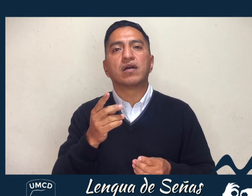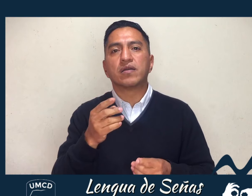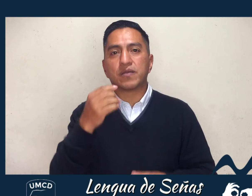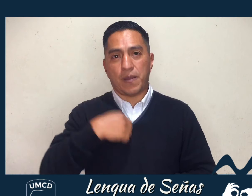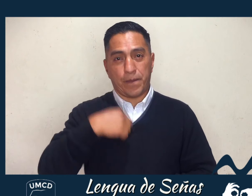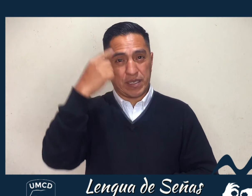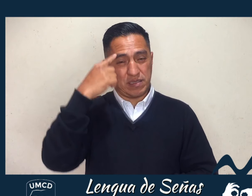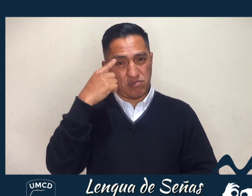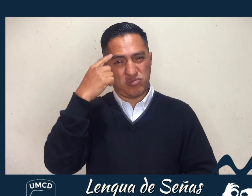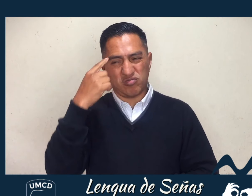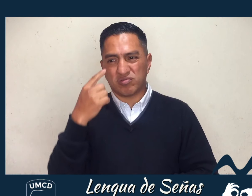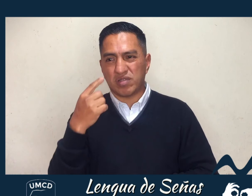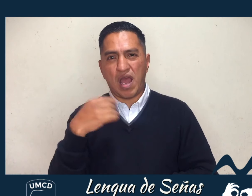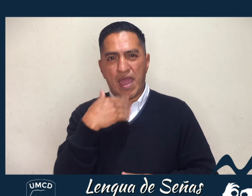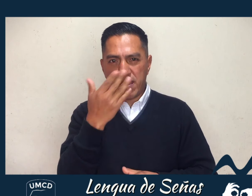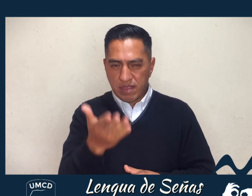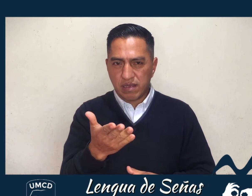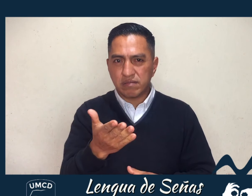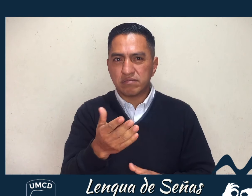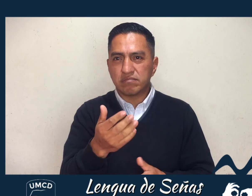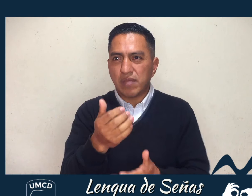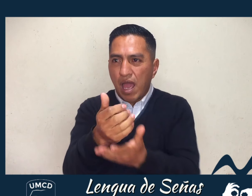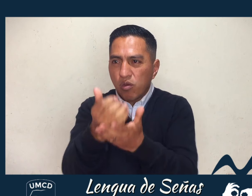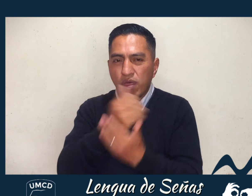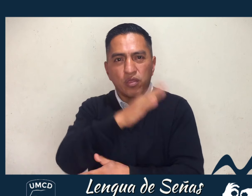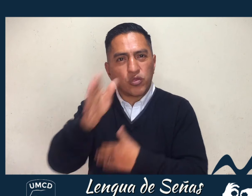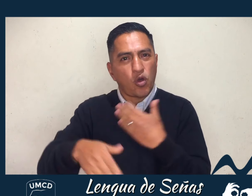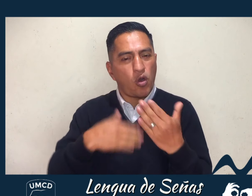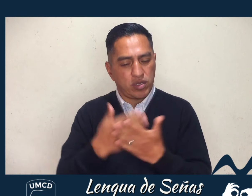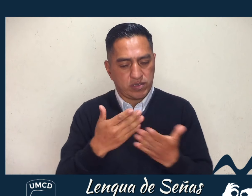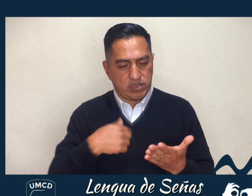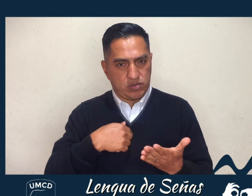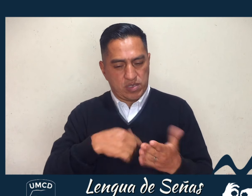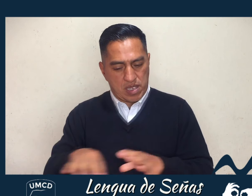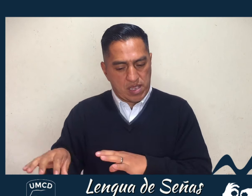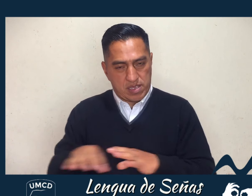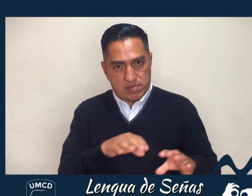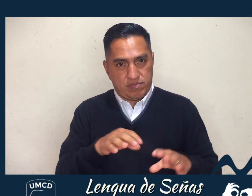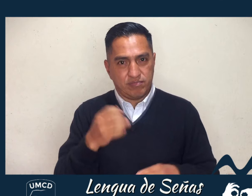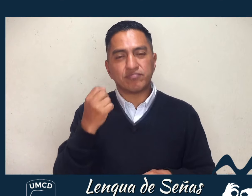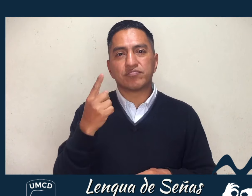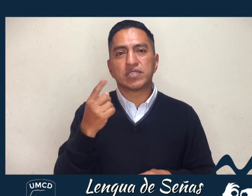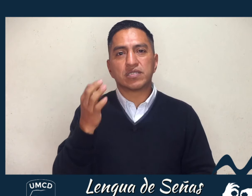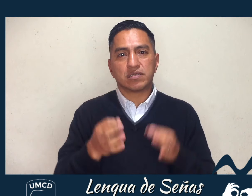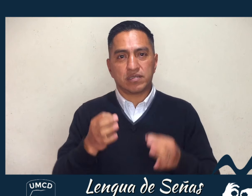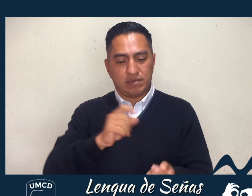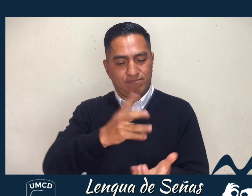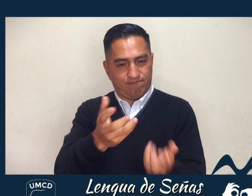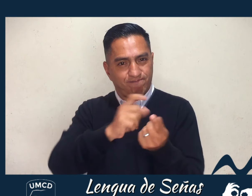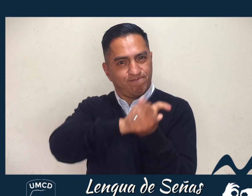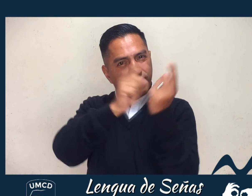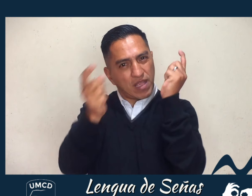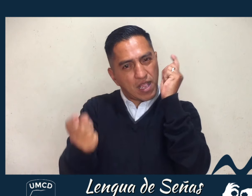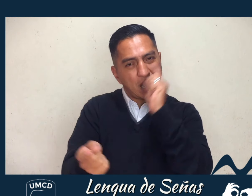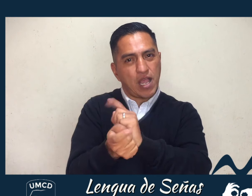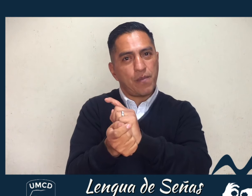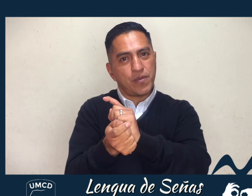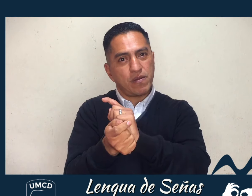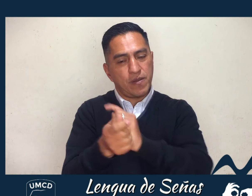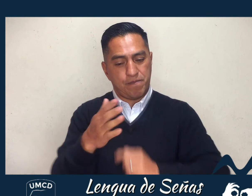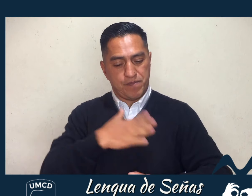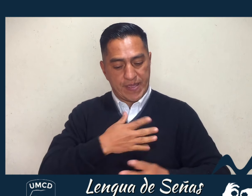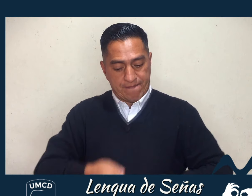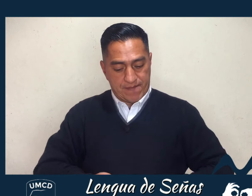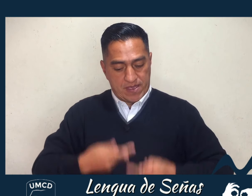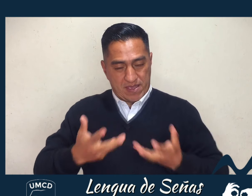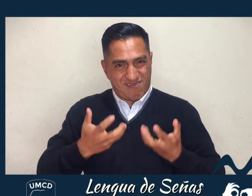no percibirlos, allí están dándole sentido a todo lo que hacemos. Si queremos ver cambios significativos